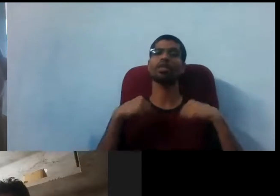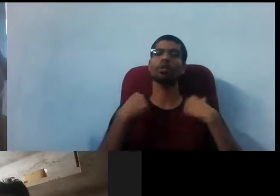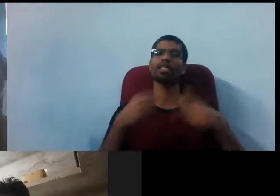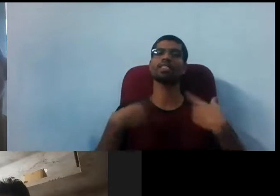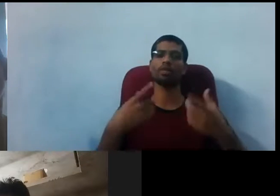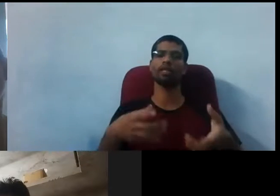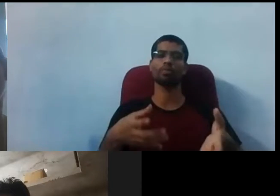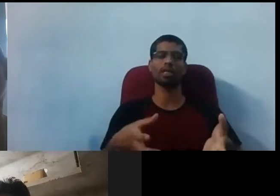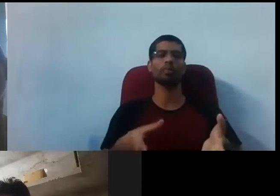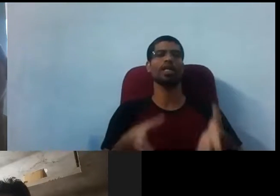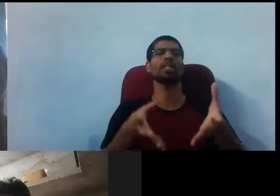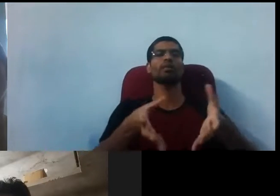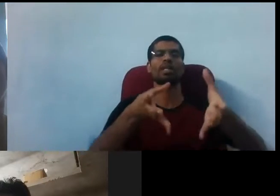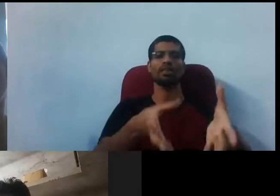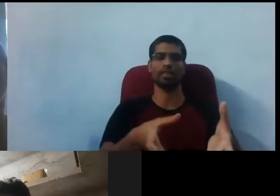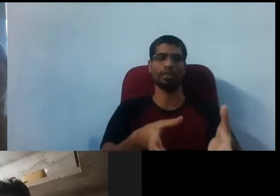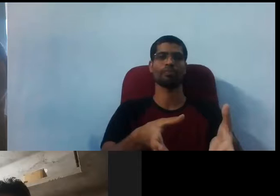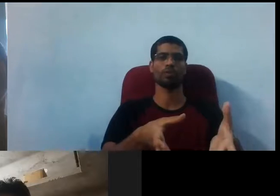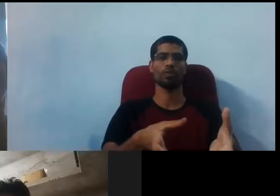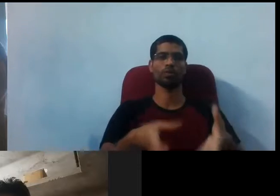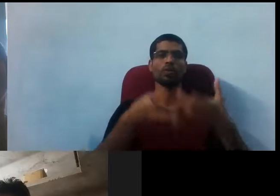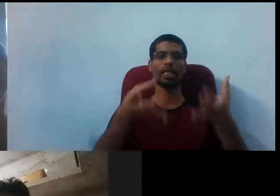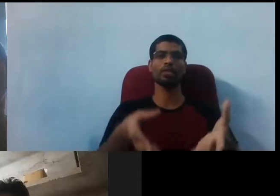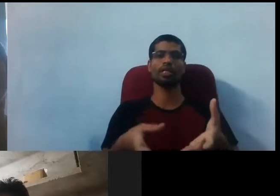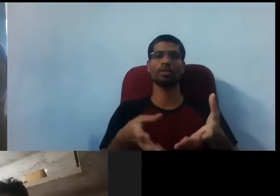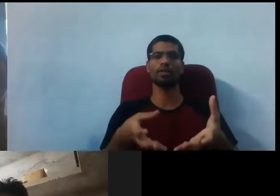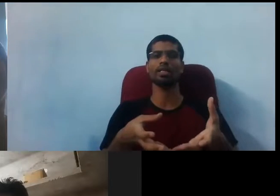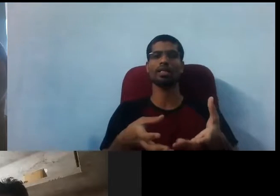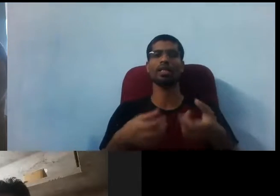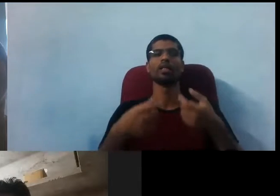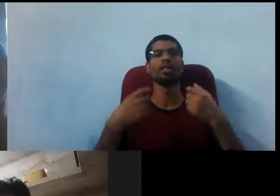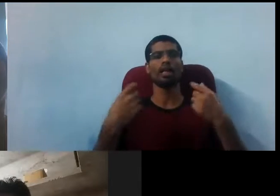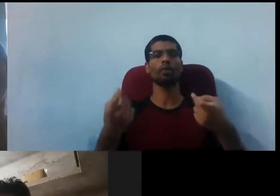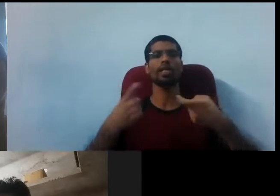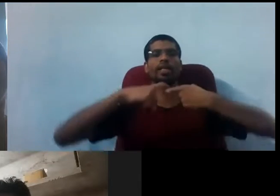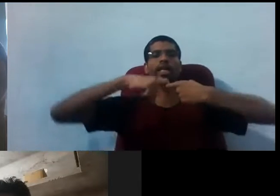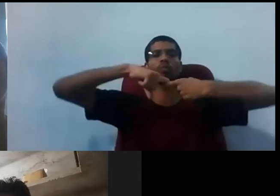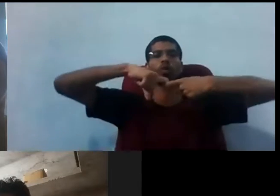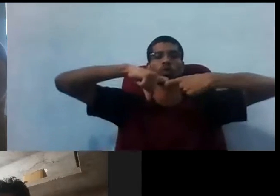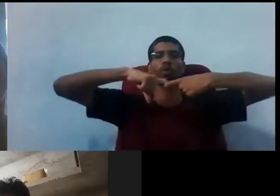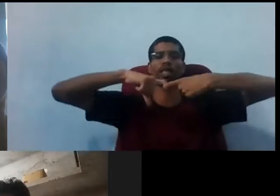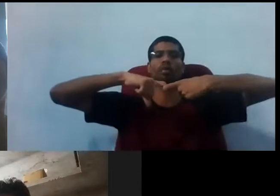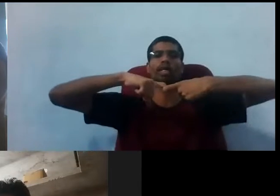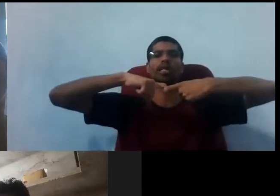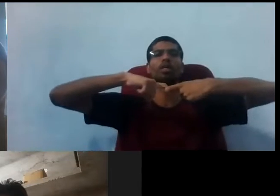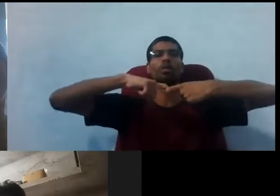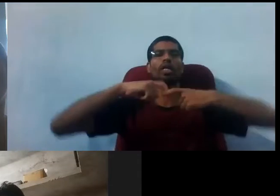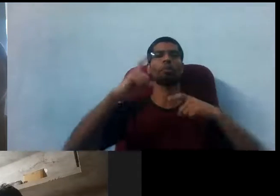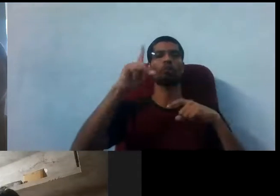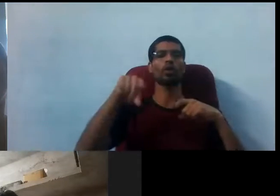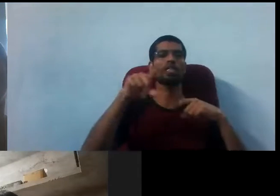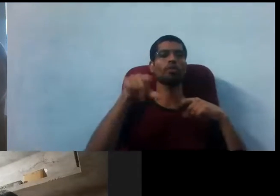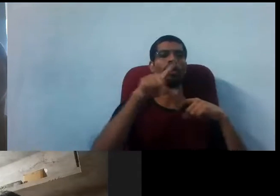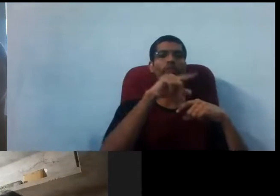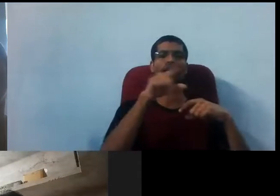उसको इलेक्ट्रोलाइसिस करवा रहे हैं, मतलब करंट में डालते हैं, उसको करंट में डालते हैं। तो क्या करेगा, हम लोग पढ़े हैं एक बॉन्ड जो बना हुआ है वो